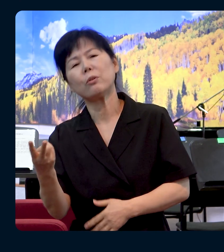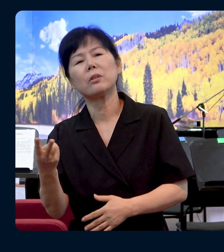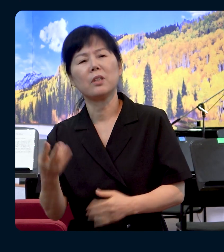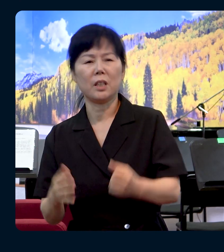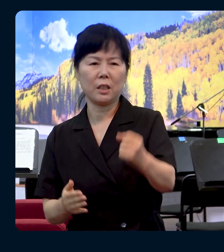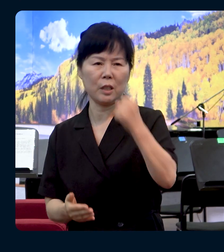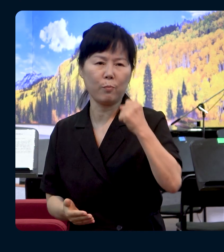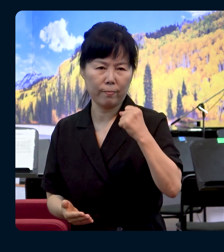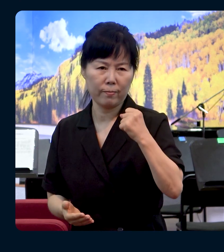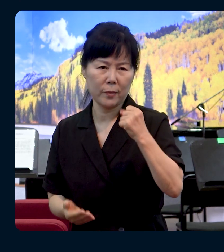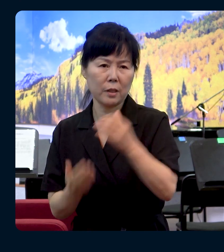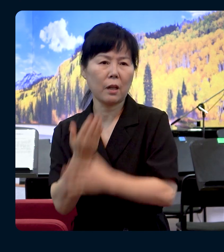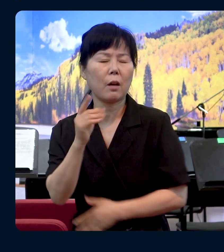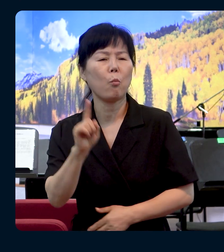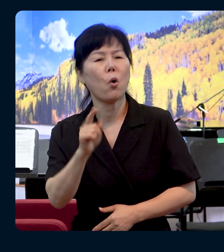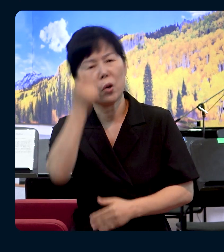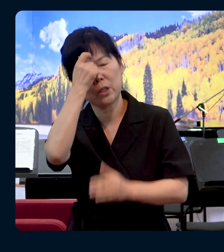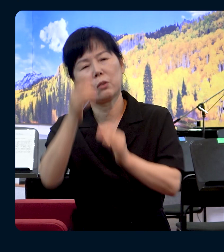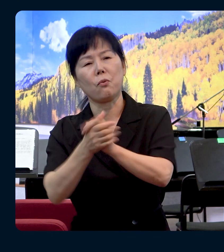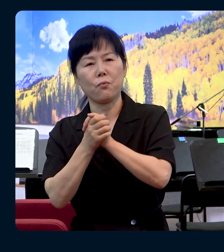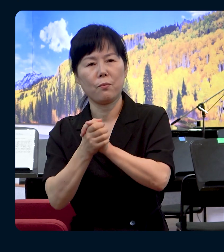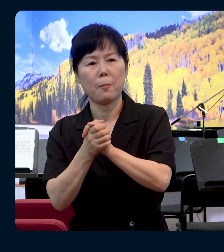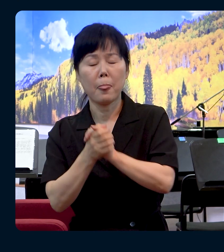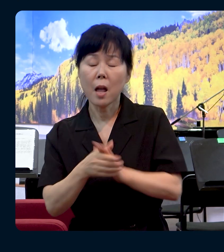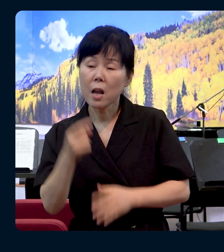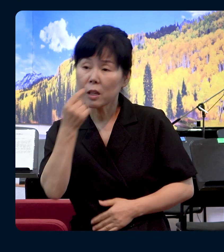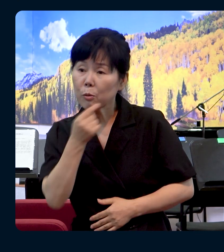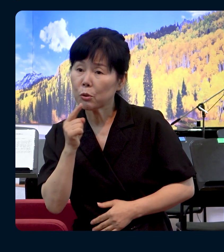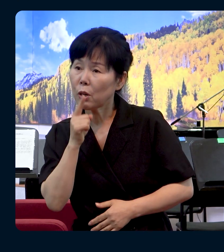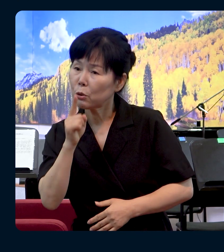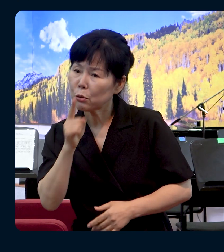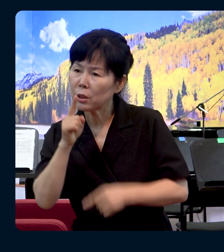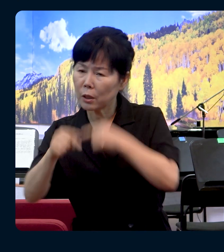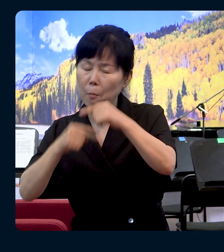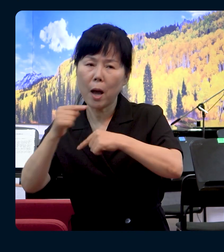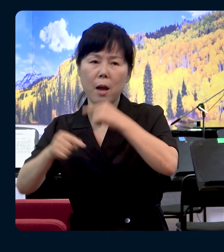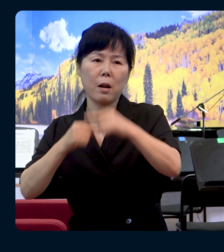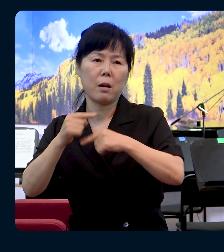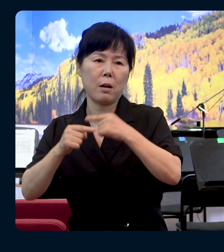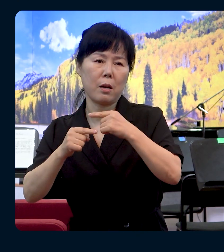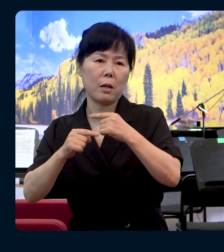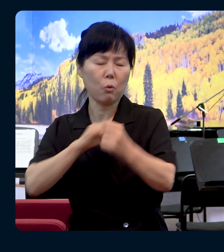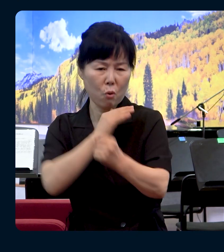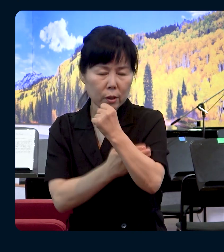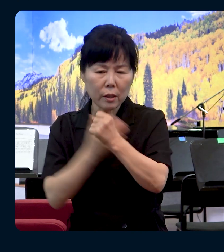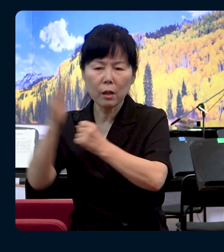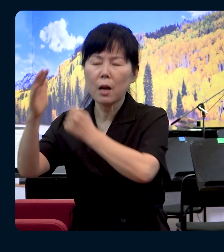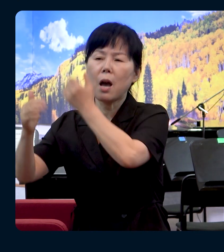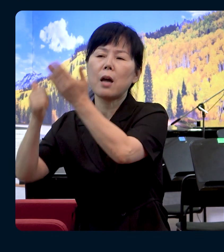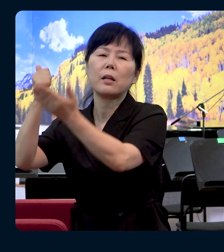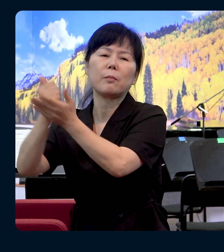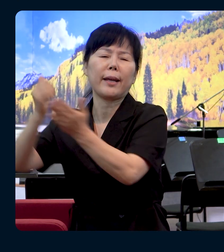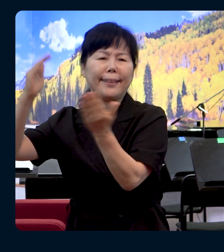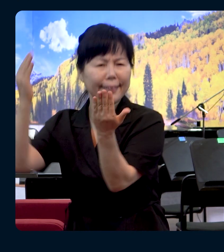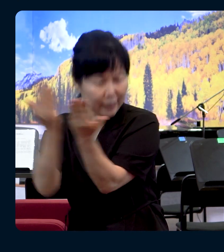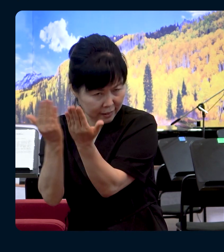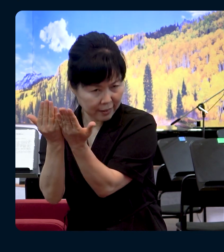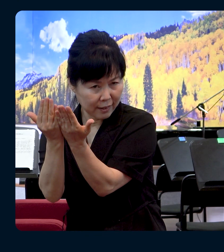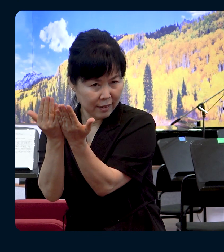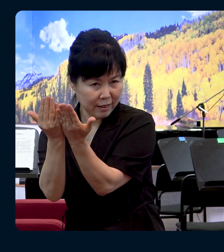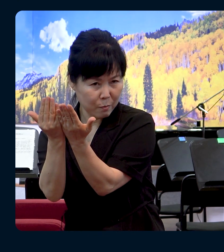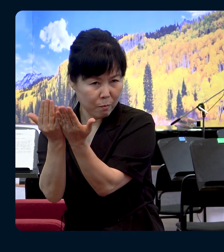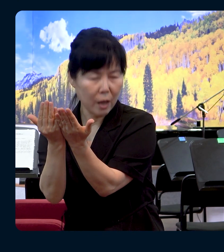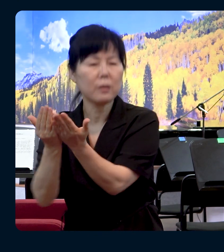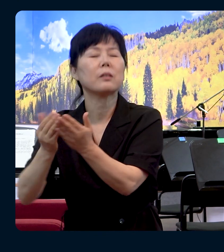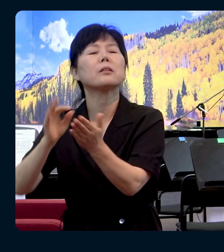이게 바로 기도예요. 입술의 권세를 주님의 뜻대로 사용하는 것, 이게 기도인 거예요. 그래서 오늘